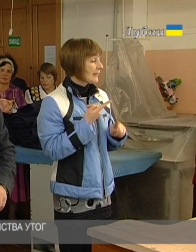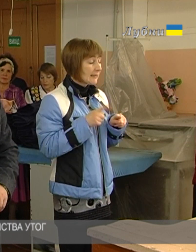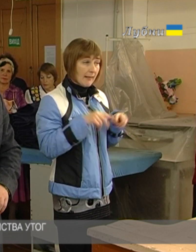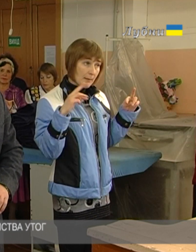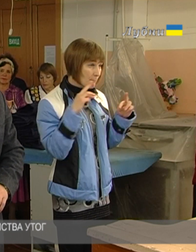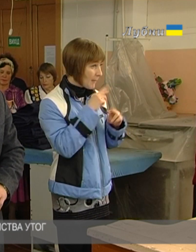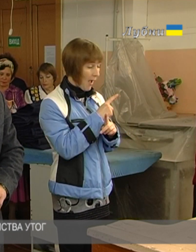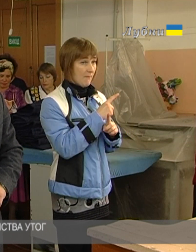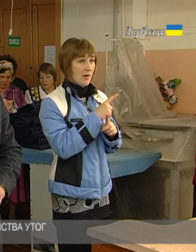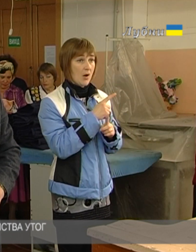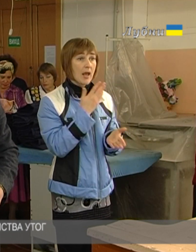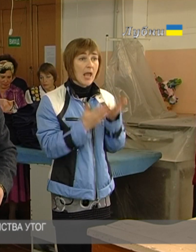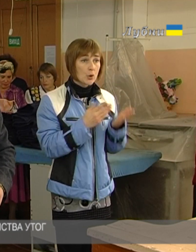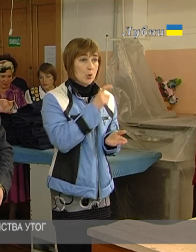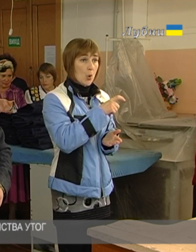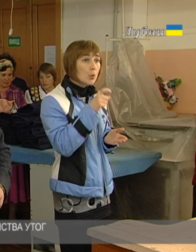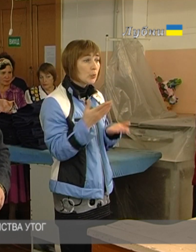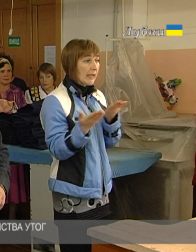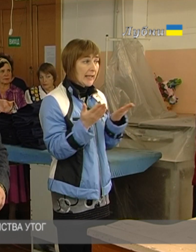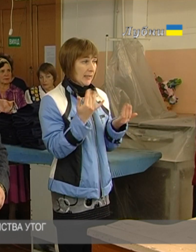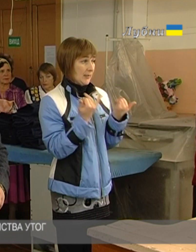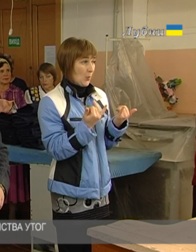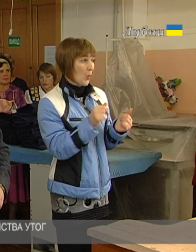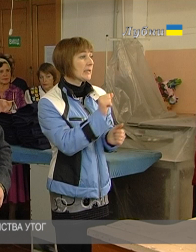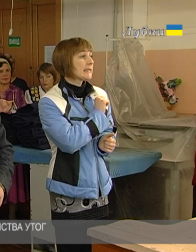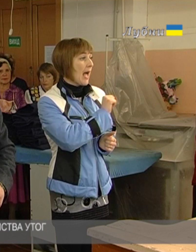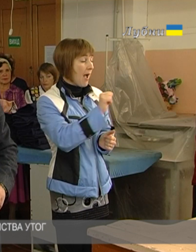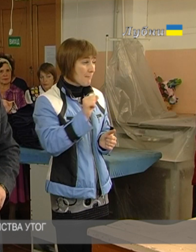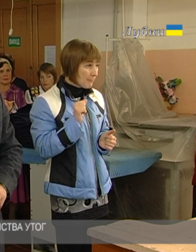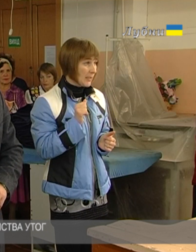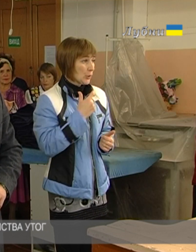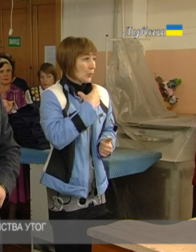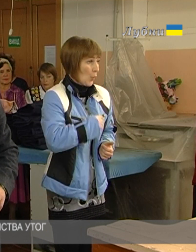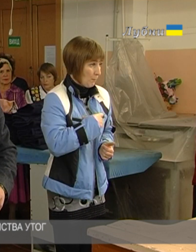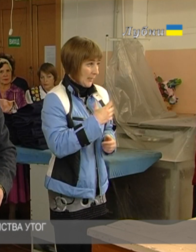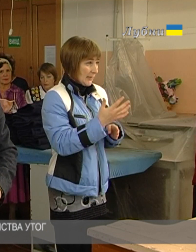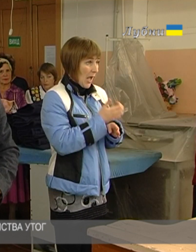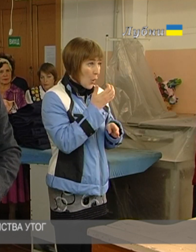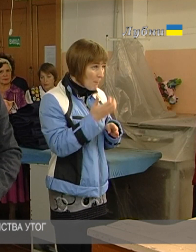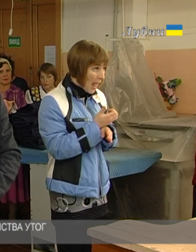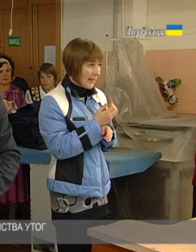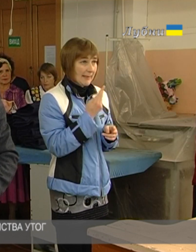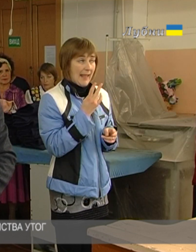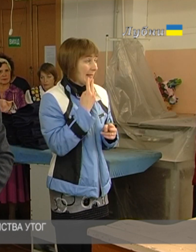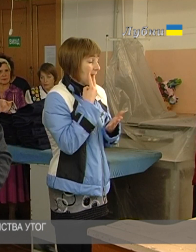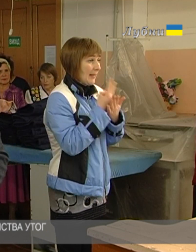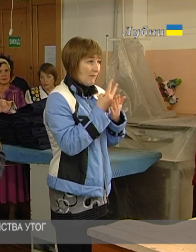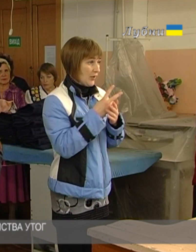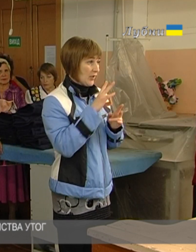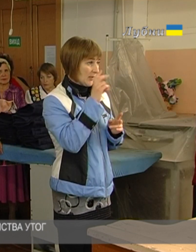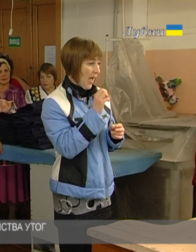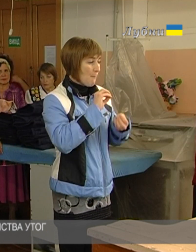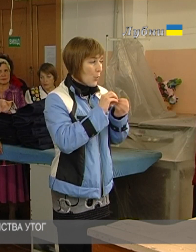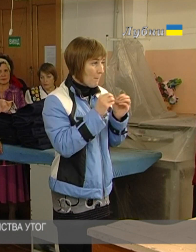невірно, якщо люди, які сьогодні самі собі заробляють, незважаючи на певні проблеми зі